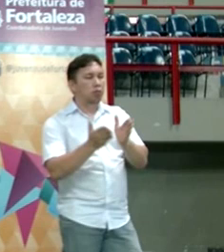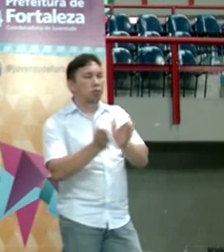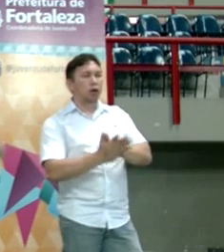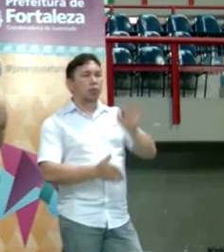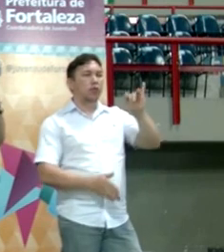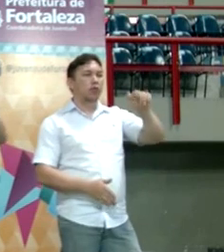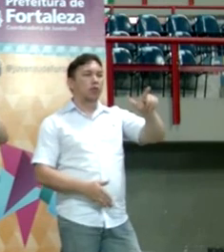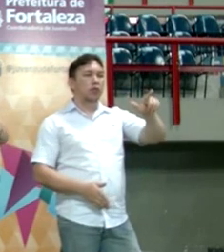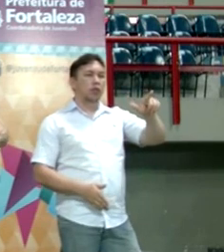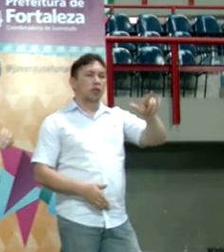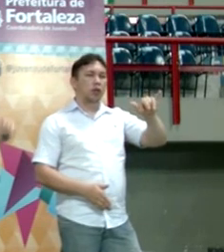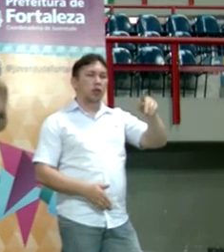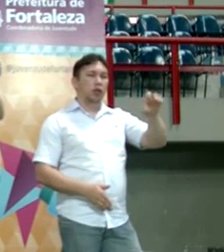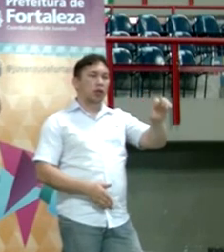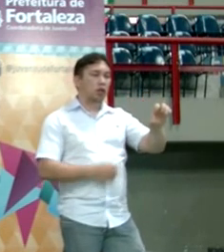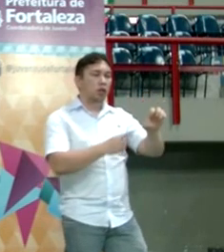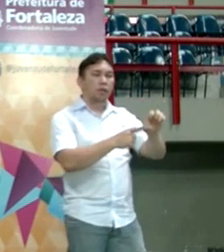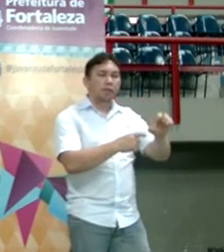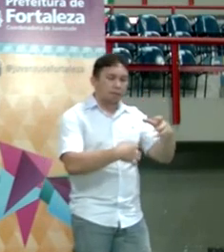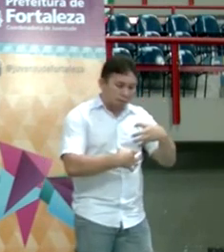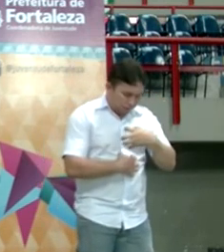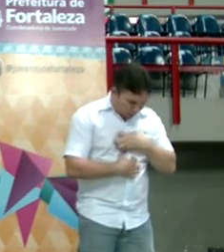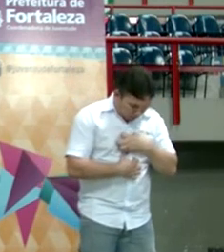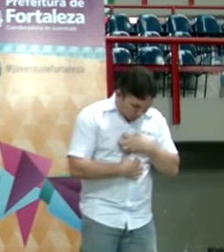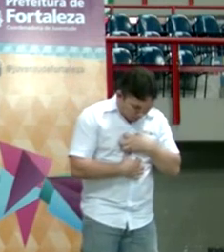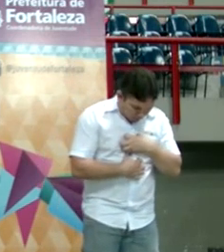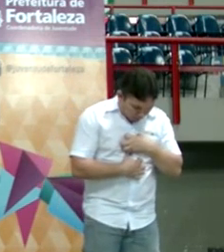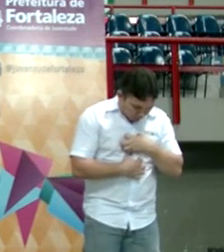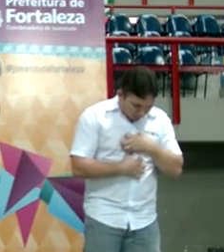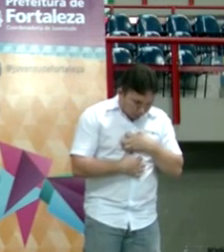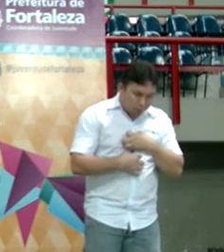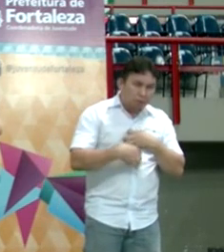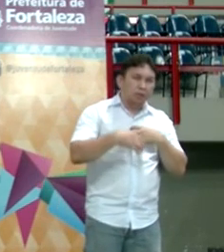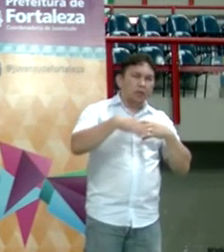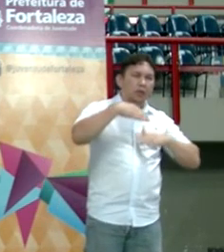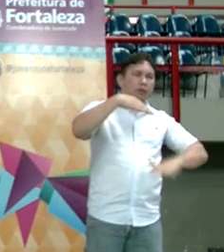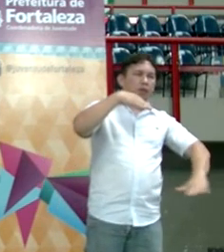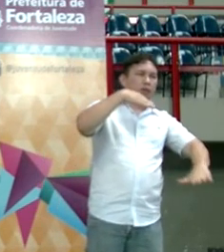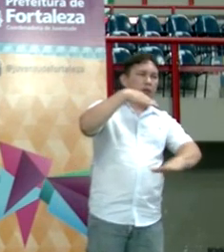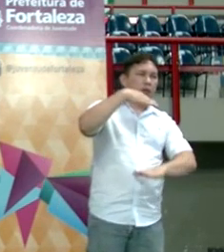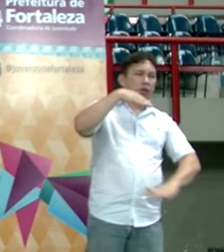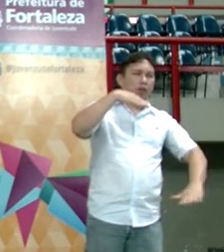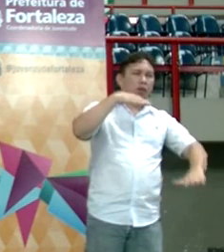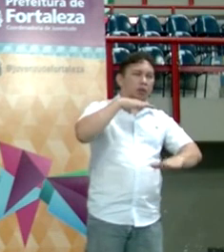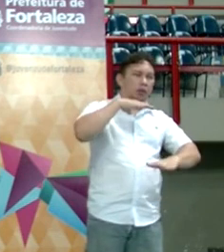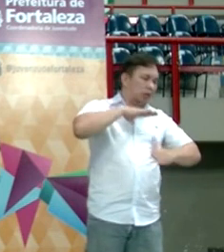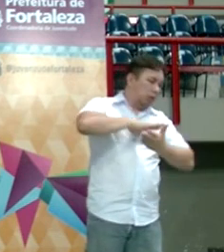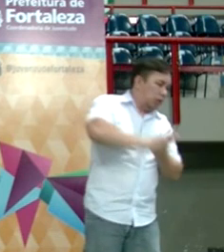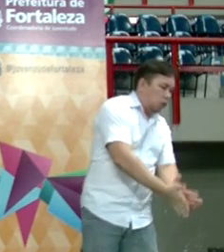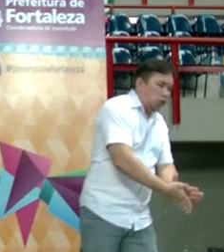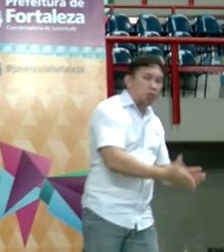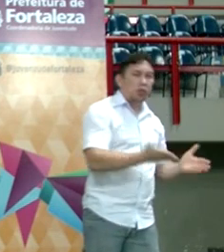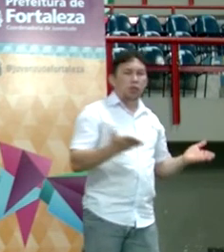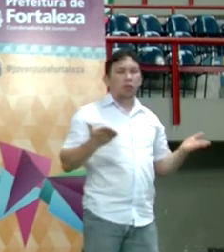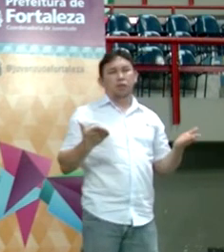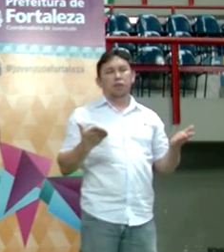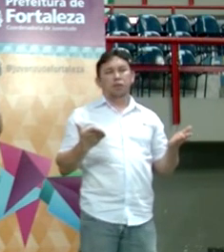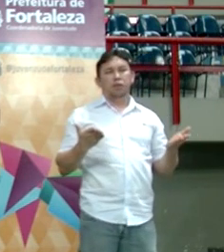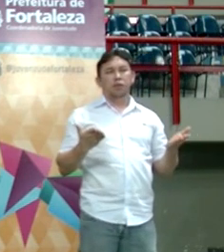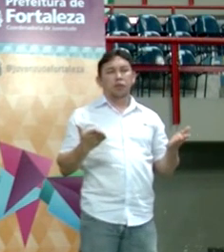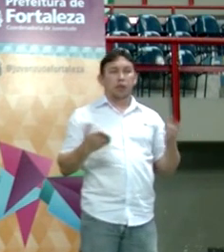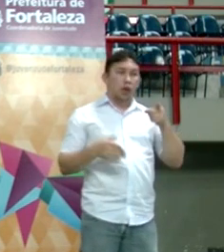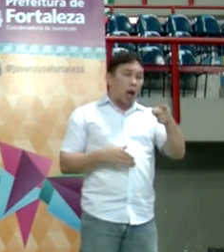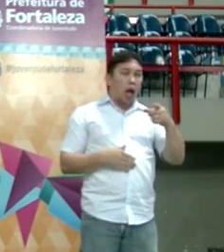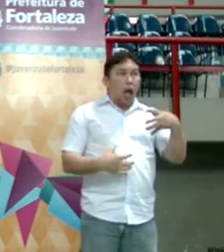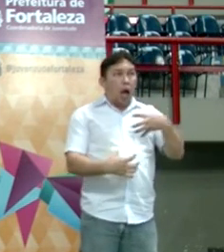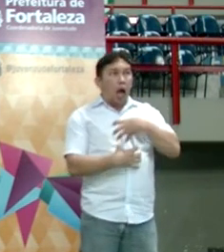sei o que. Isso dá a você uma qualidade maior ou menor? Menor. Eu estou te diminuindo. Você